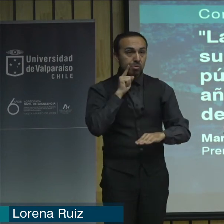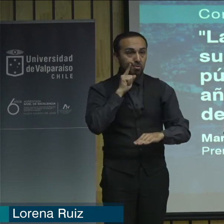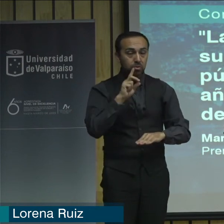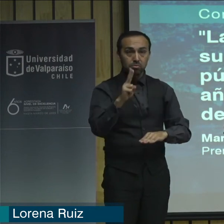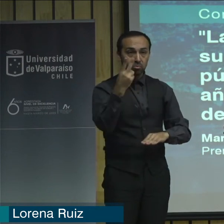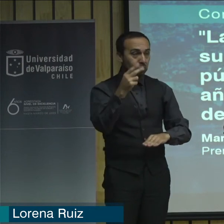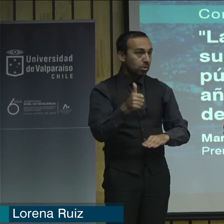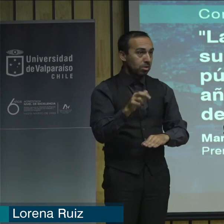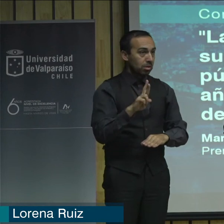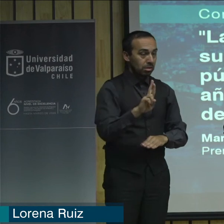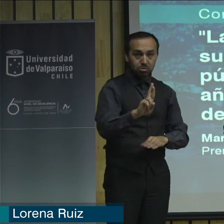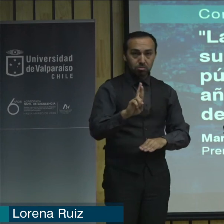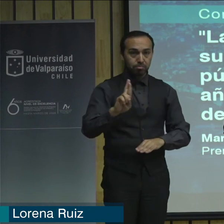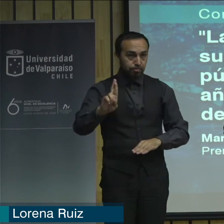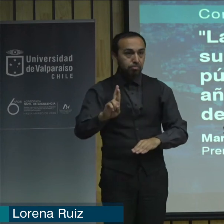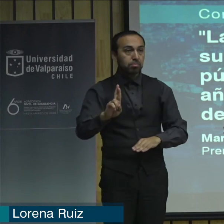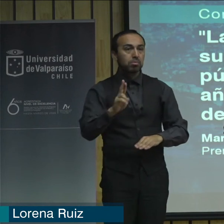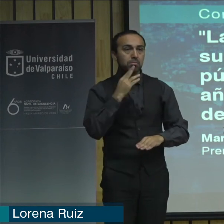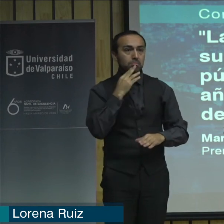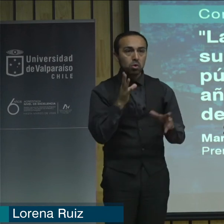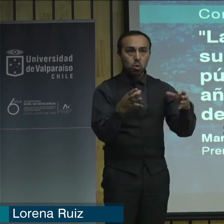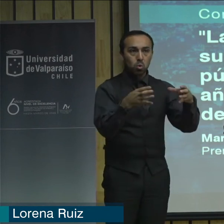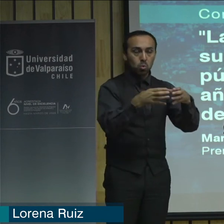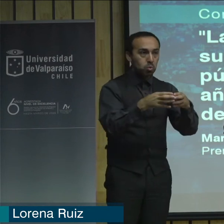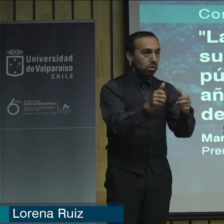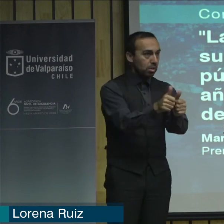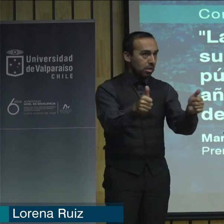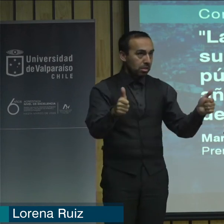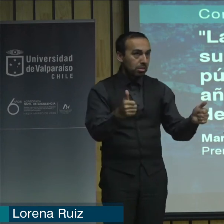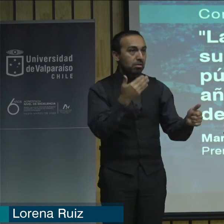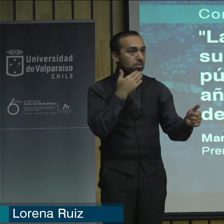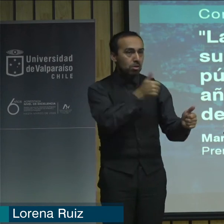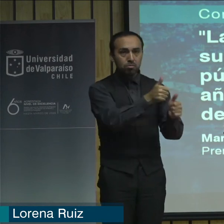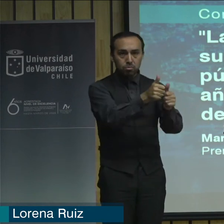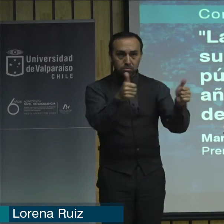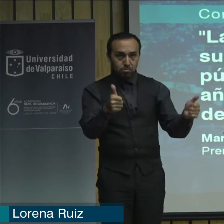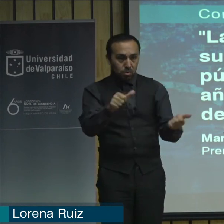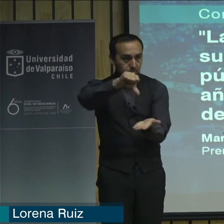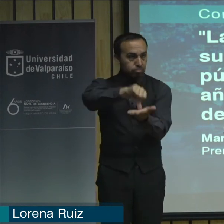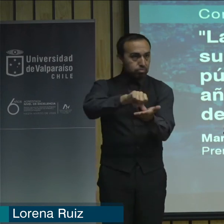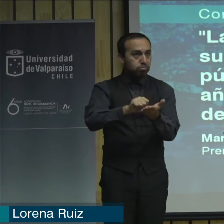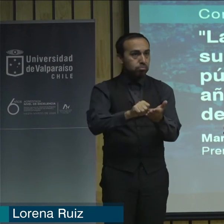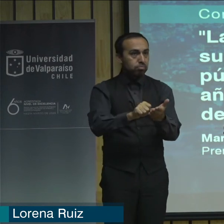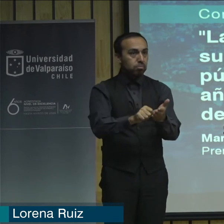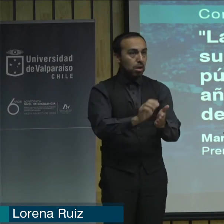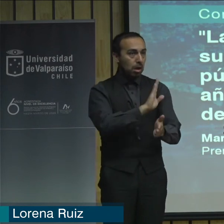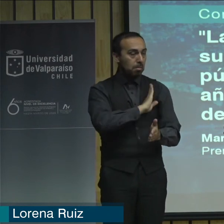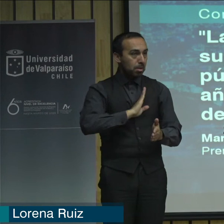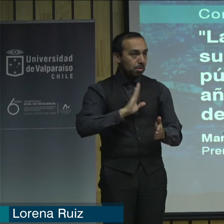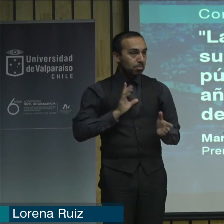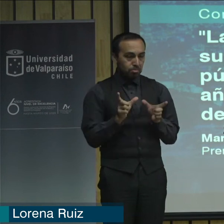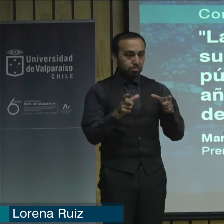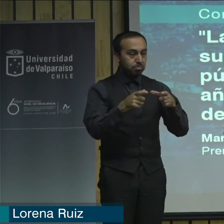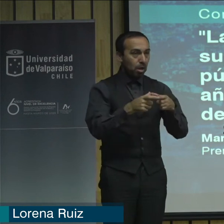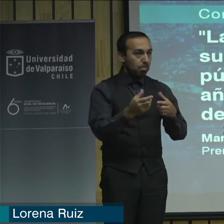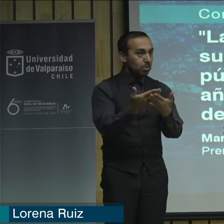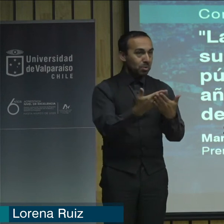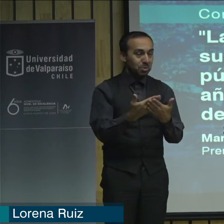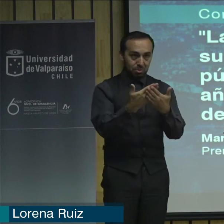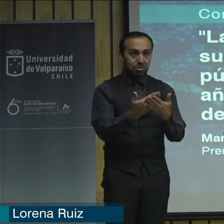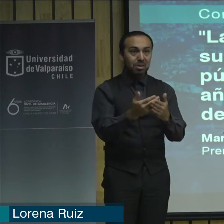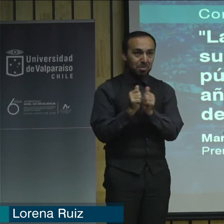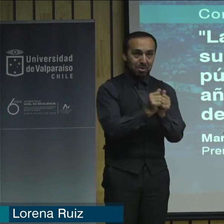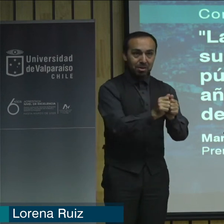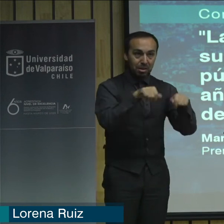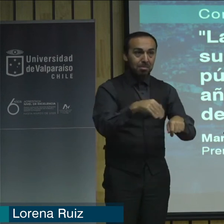vicerrectora presente integrantes de la junta directiva directivos centrales miembros del Consejo académico que nos acompañan también